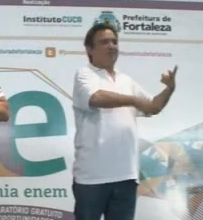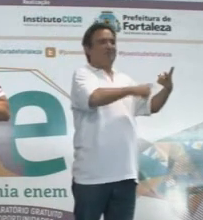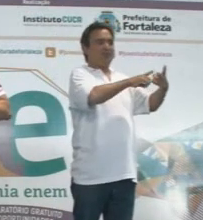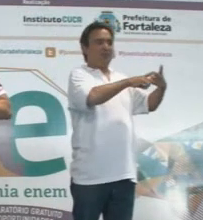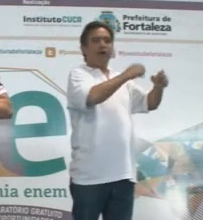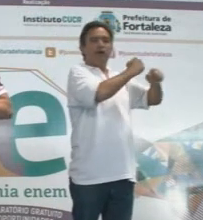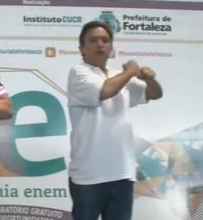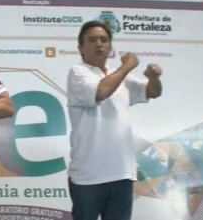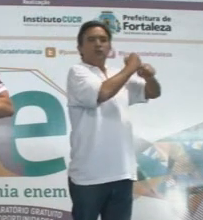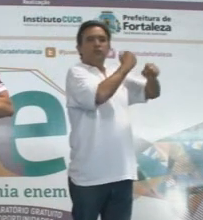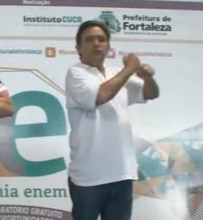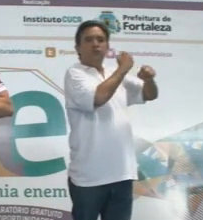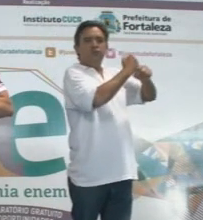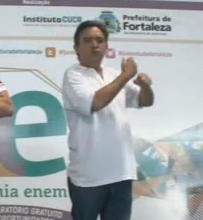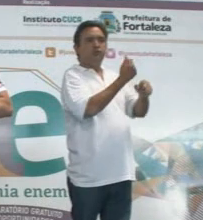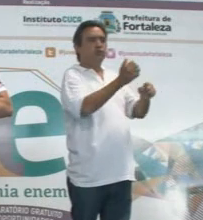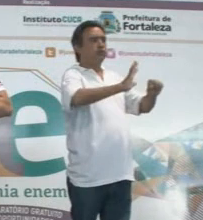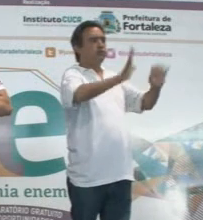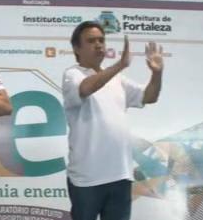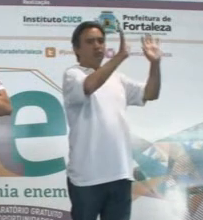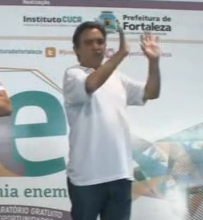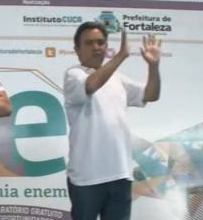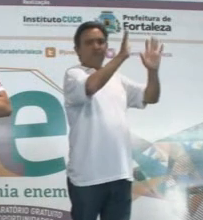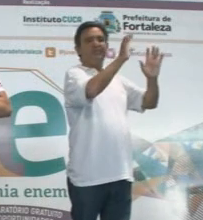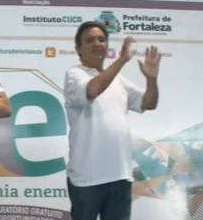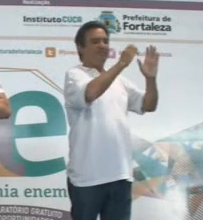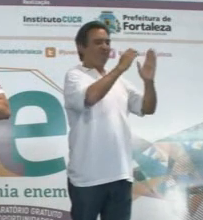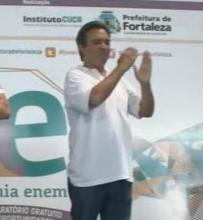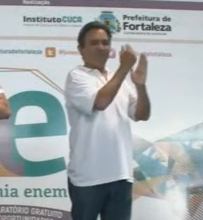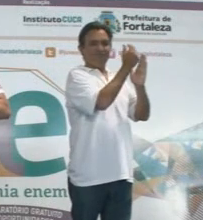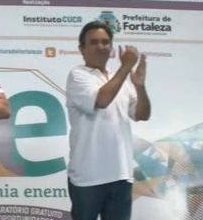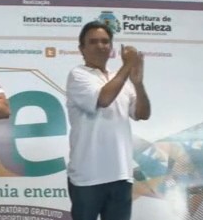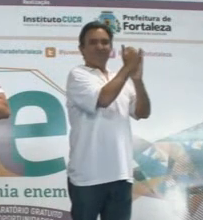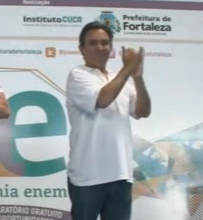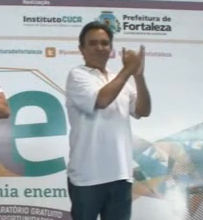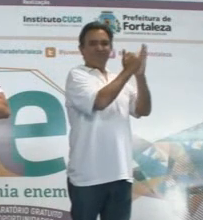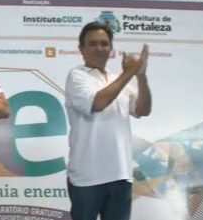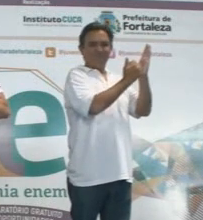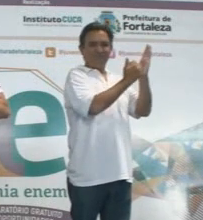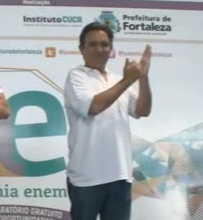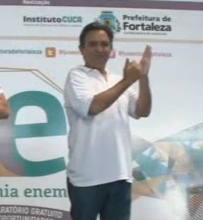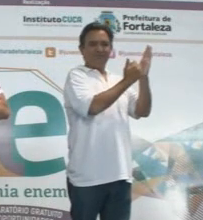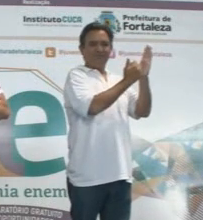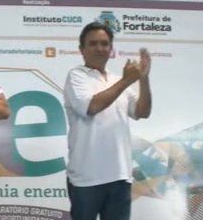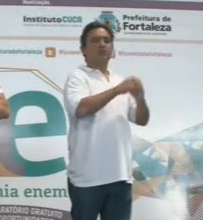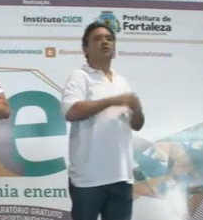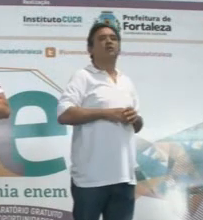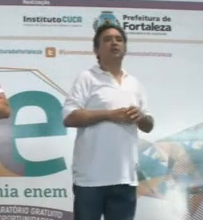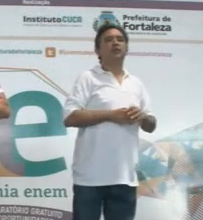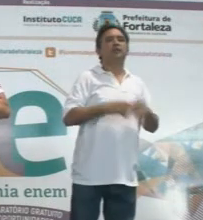vezes o PIB dela. Então se a França se vendesse, aí ela tinha que arranjar outra